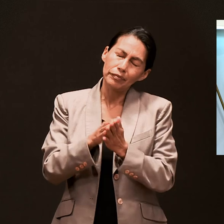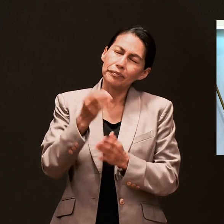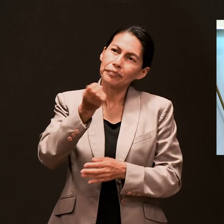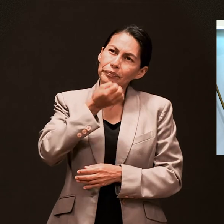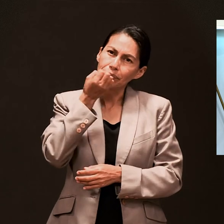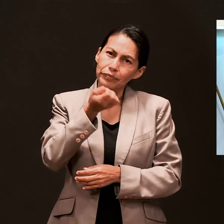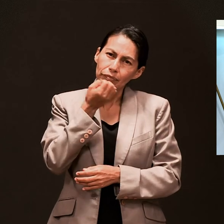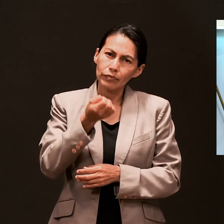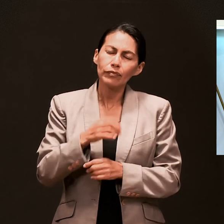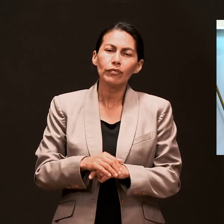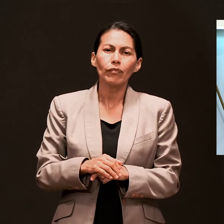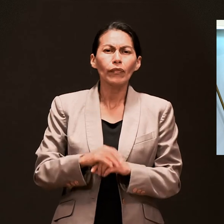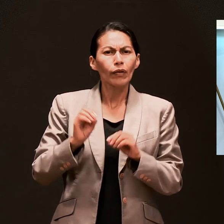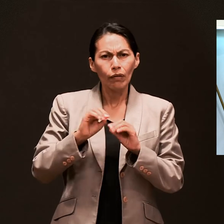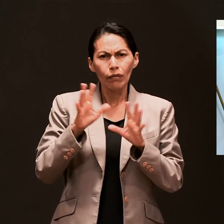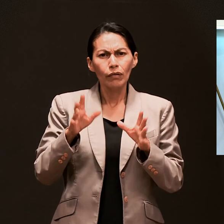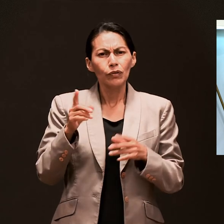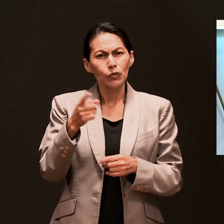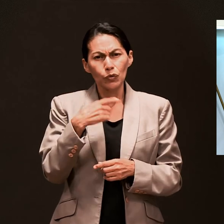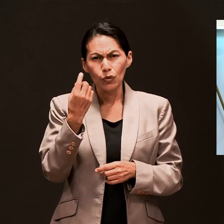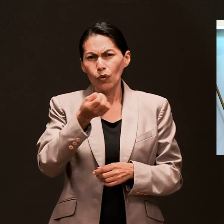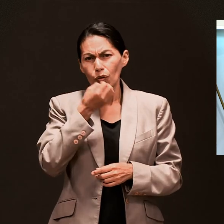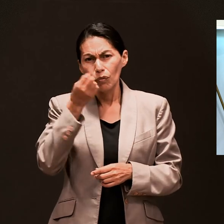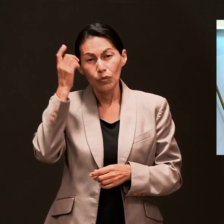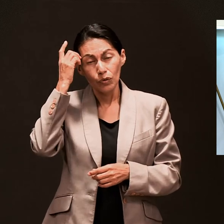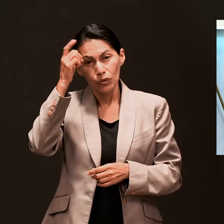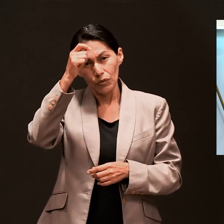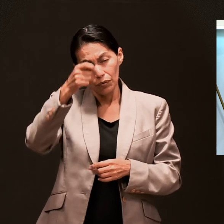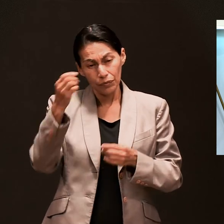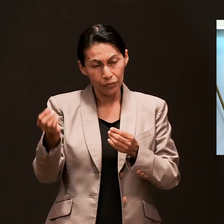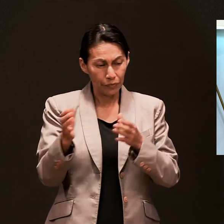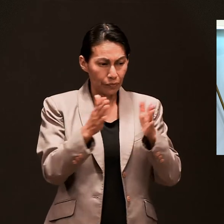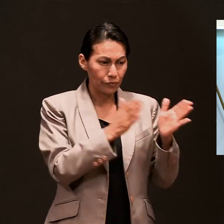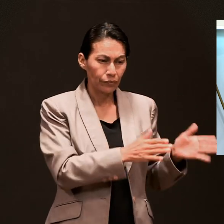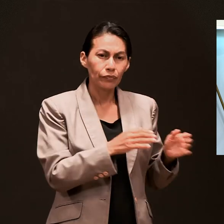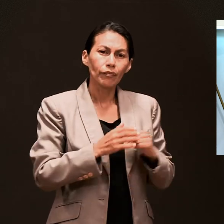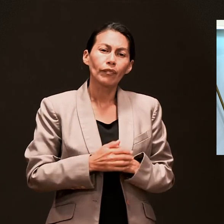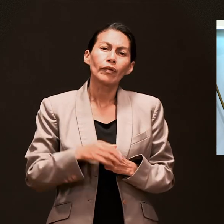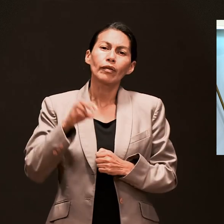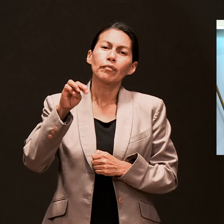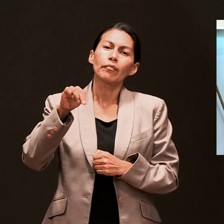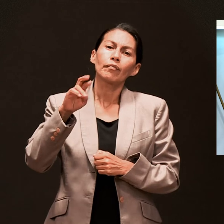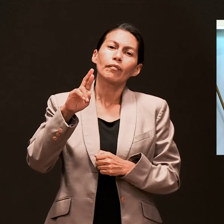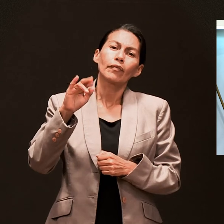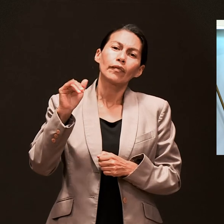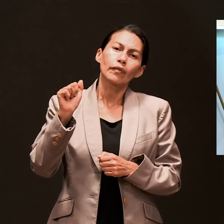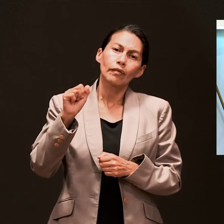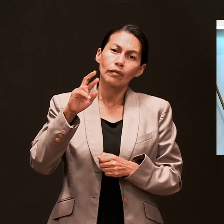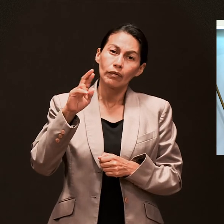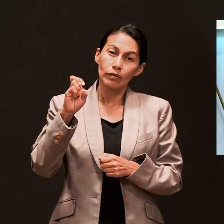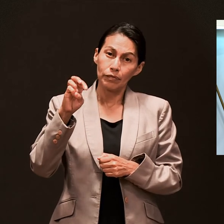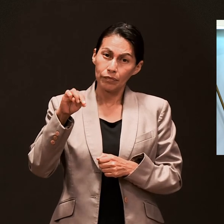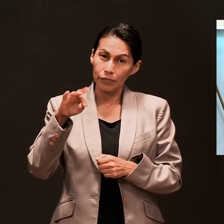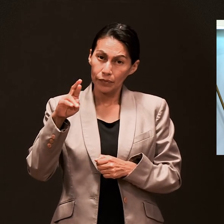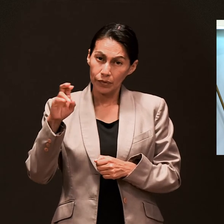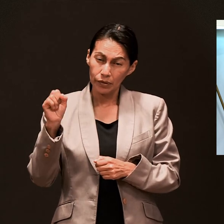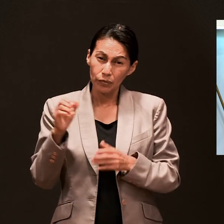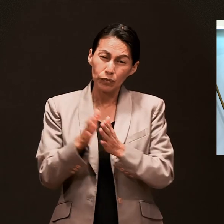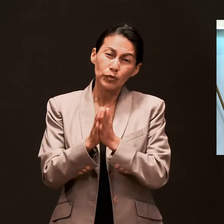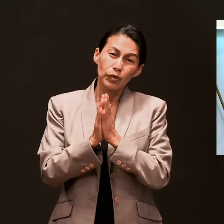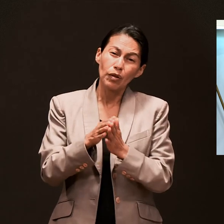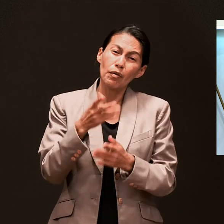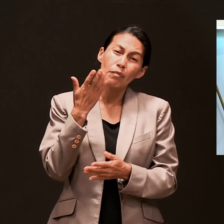mi salud estaremos orando por ti Marta para que Dios obre a tu favor María Ramírez